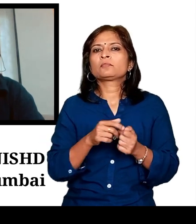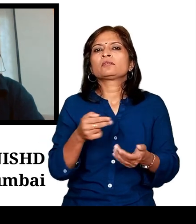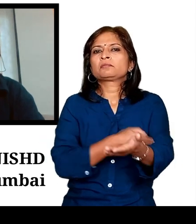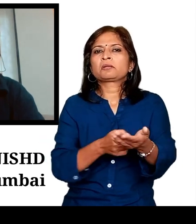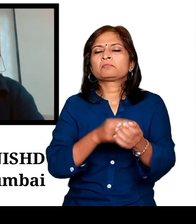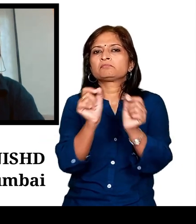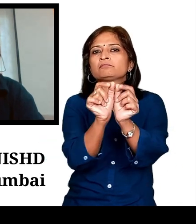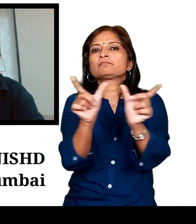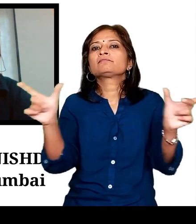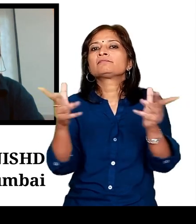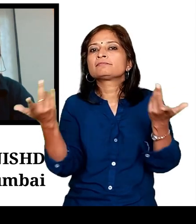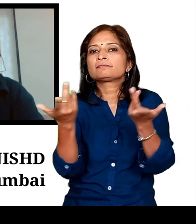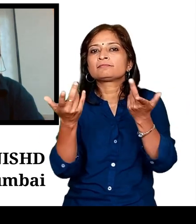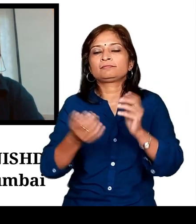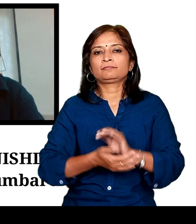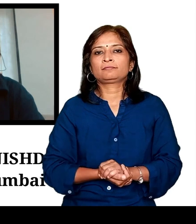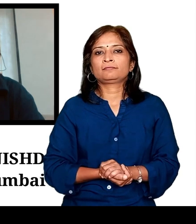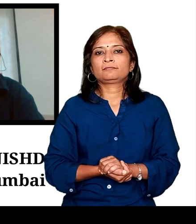जंग का फुल फॉर्म क्या है? सर,